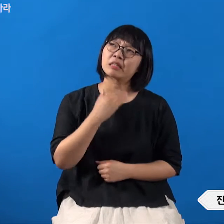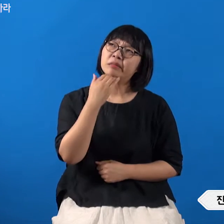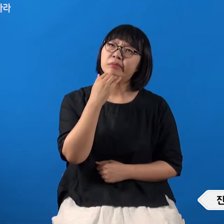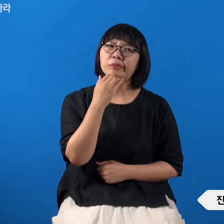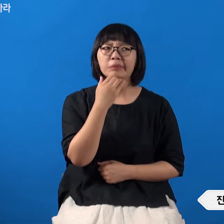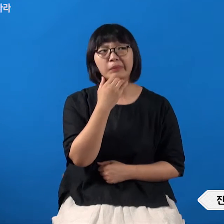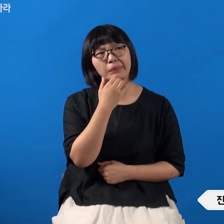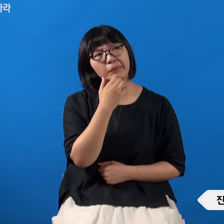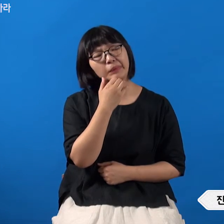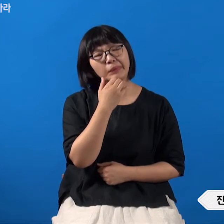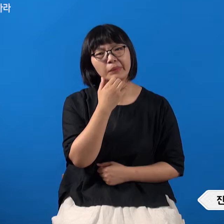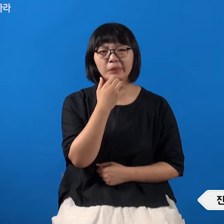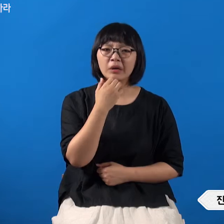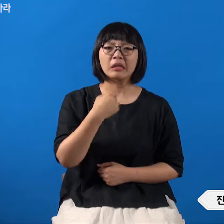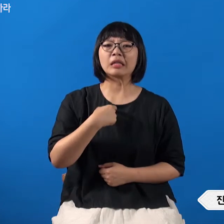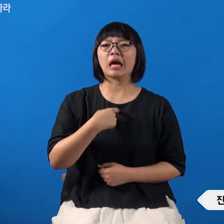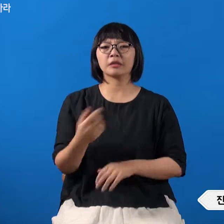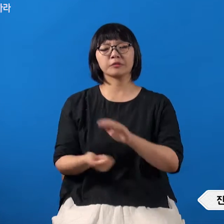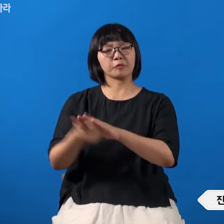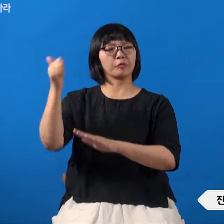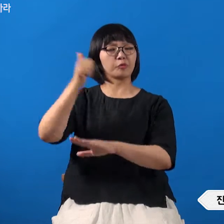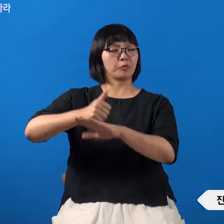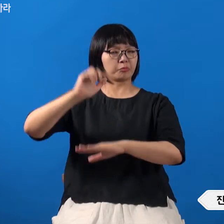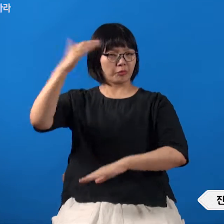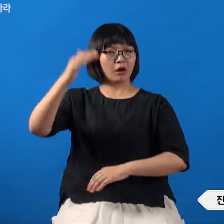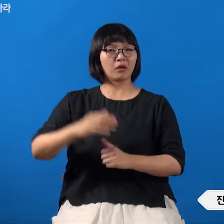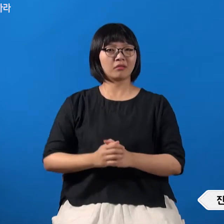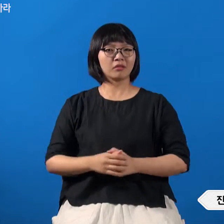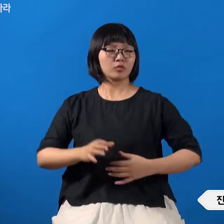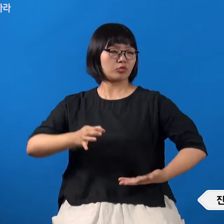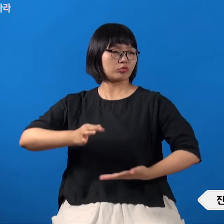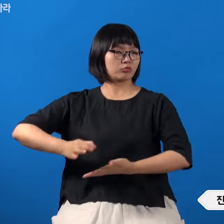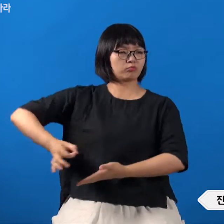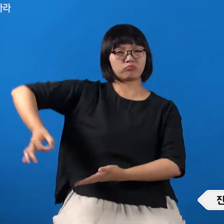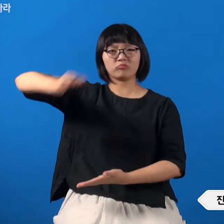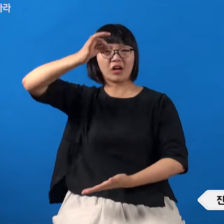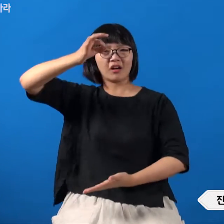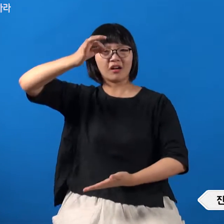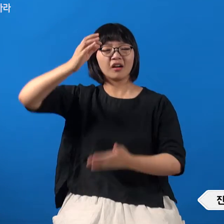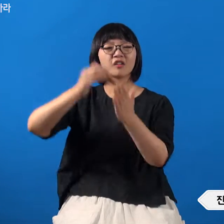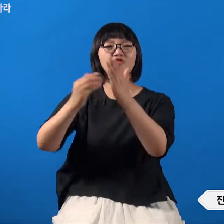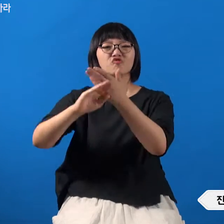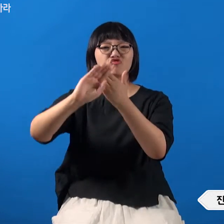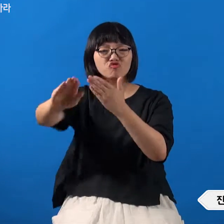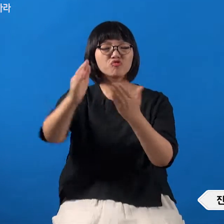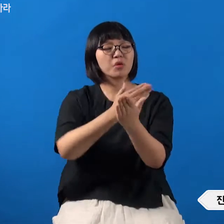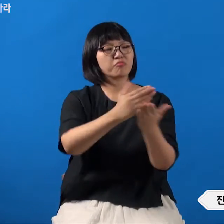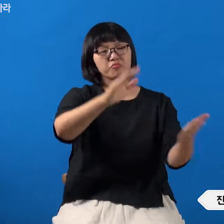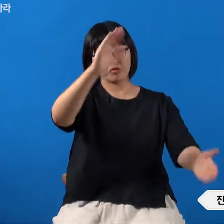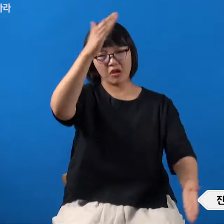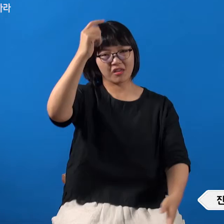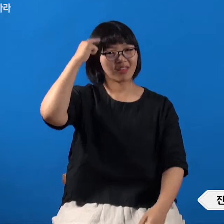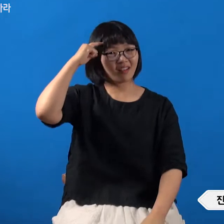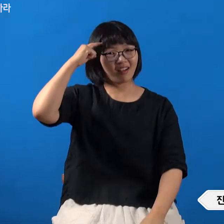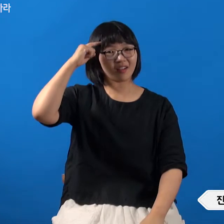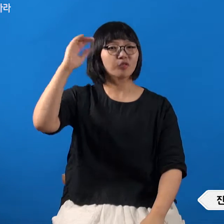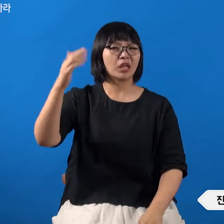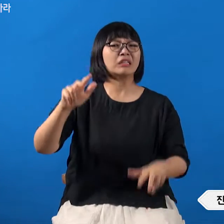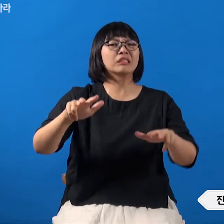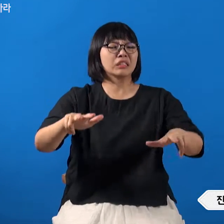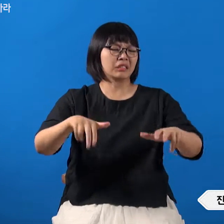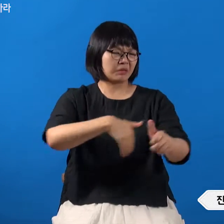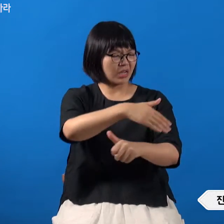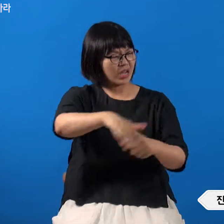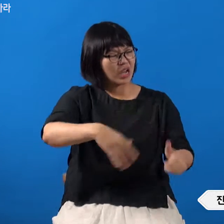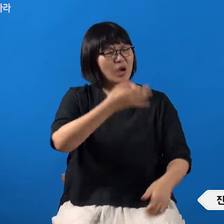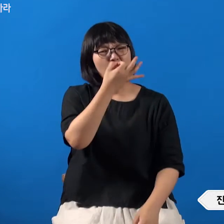좀 잘 되면 그때부터 베풀겠다고 생각할 수 있습니다. 이 어려운 고비만 잘 넘기면